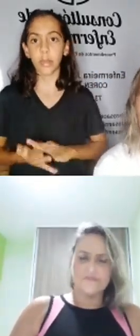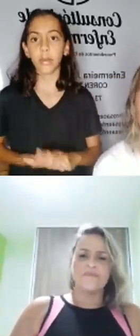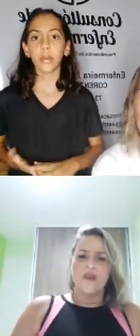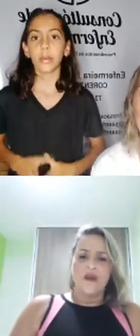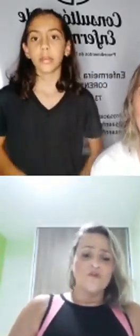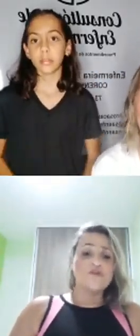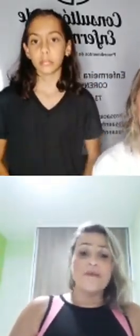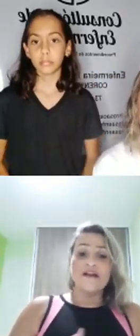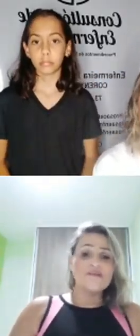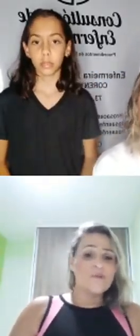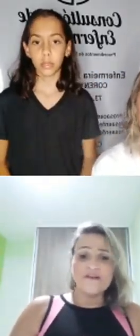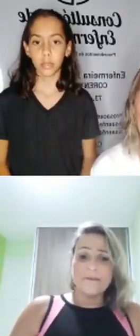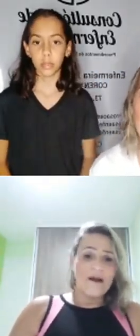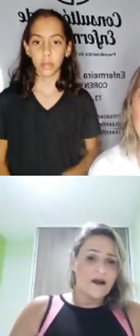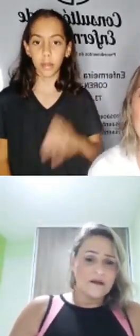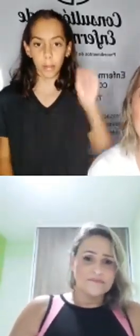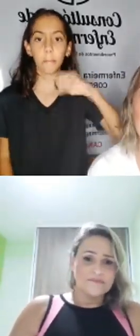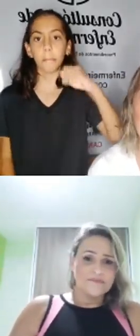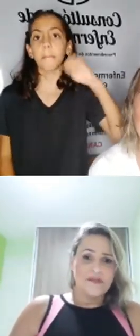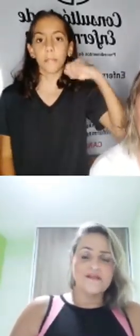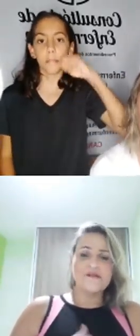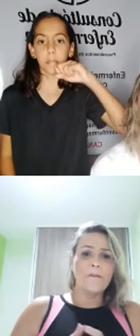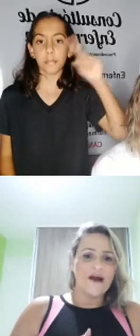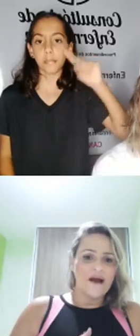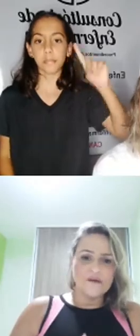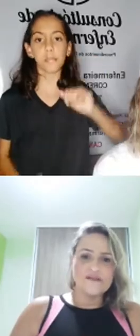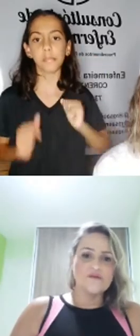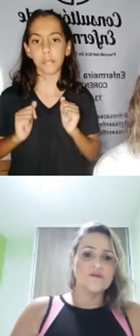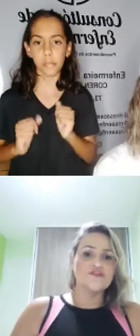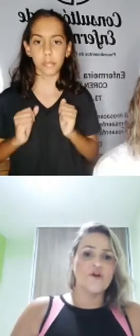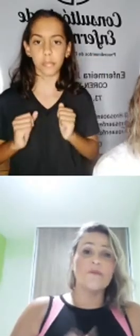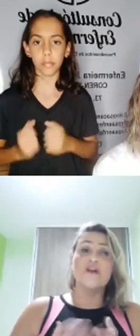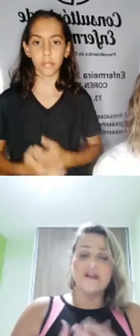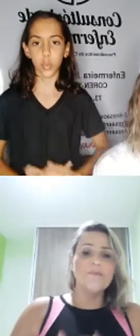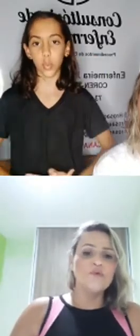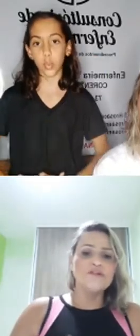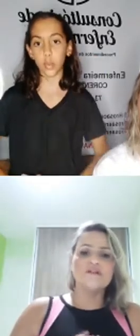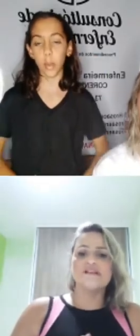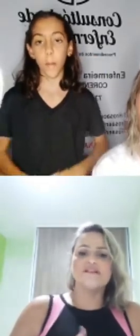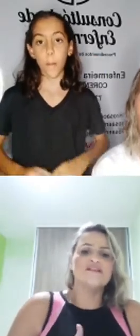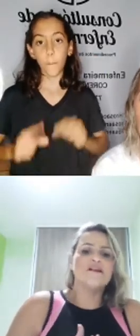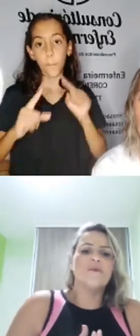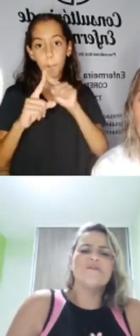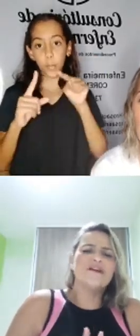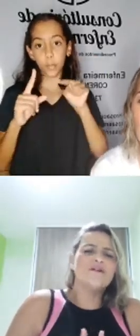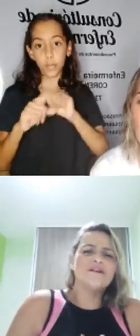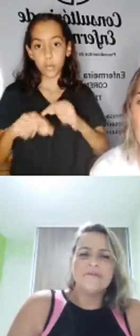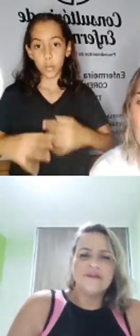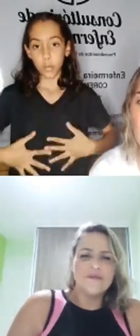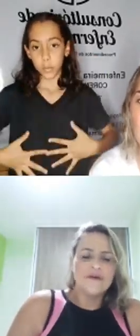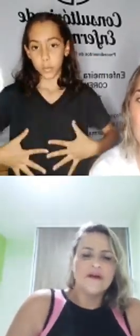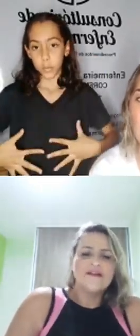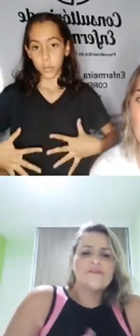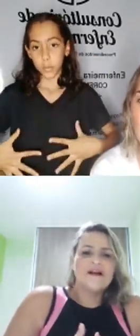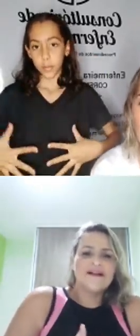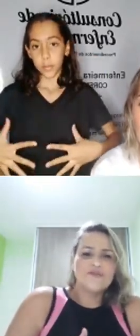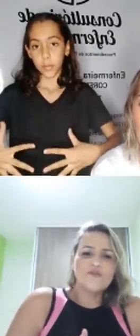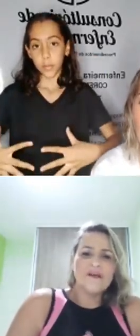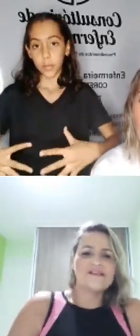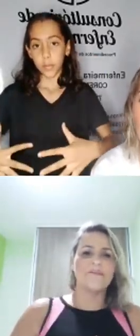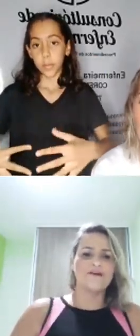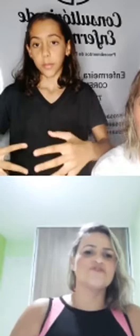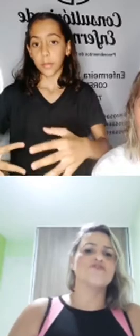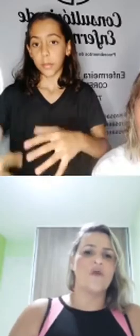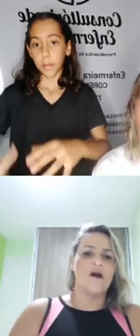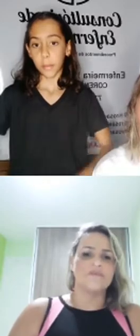Sim. Os bebês não podem parar. Eles não param, eles não dão stop. Eu queria muito que dissesse assim, não, vamos dar um tempinho e esperar tudo